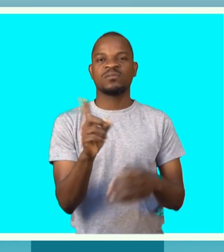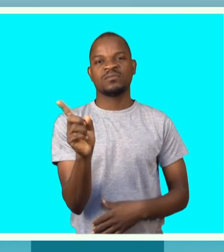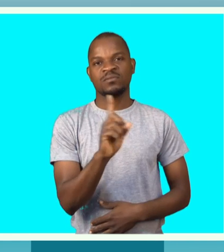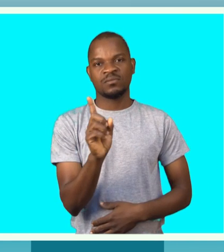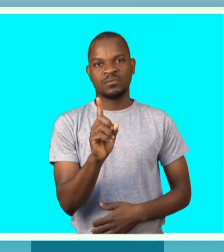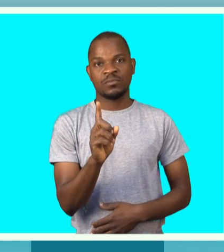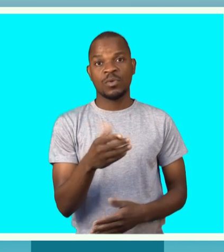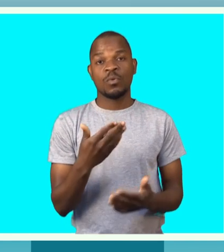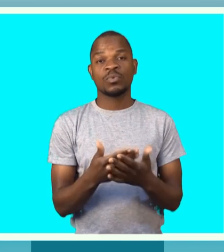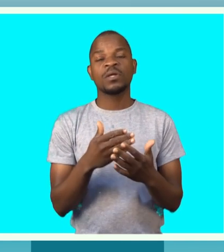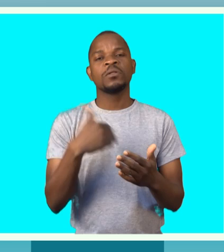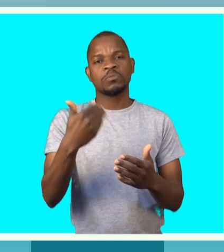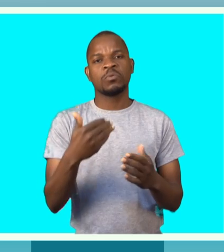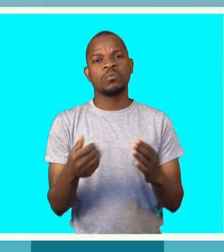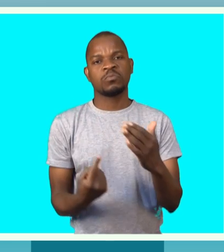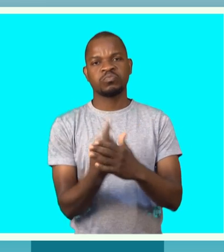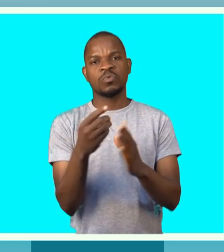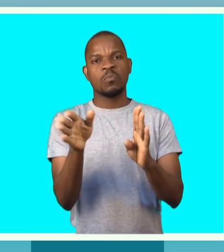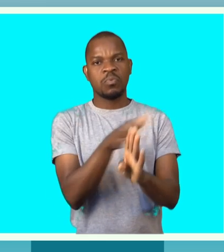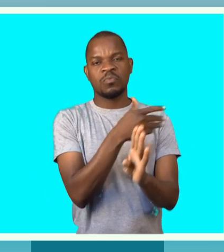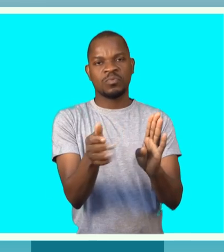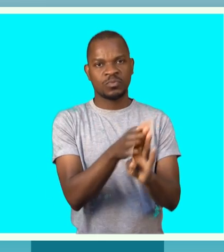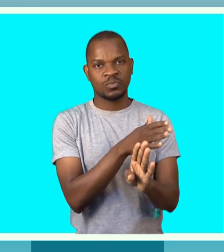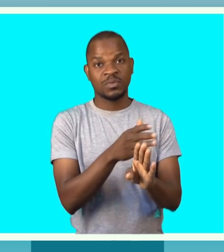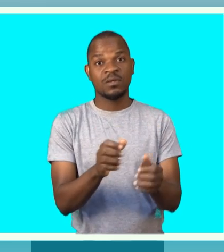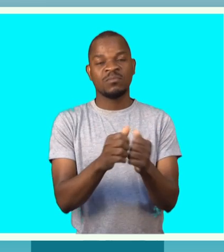muitas vezes tem tido violência doméstica.